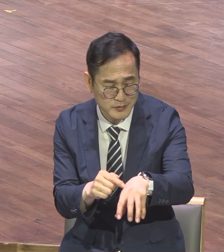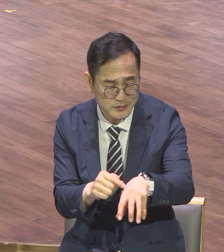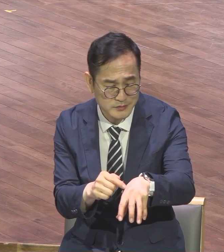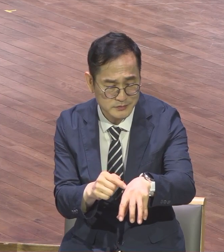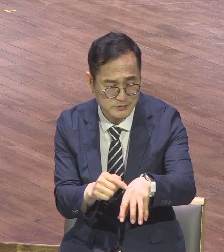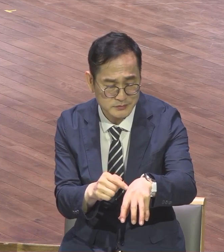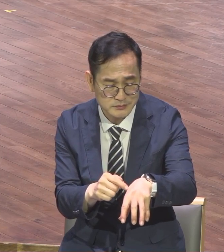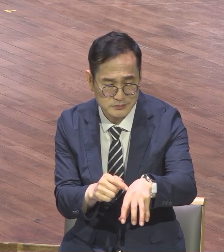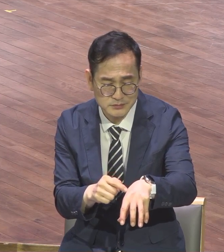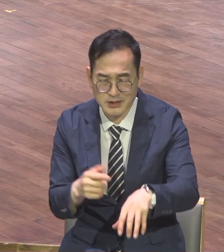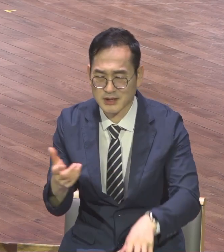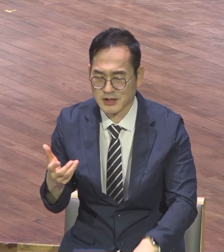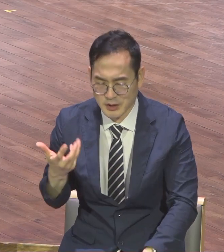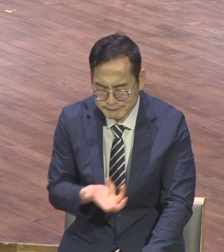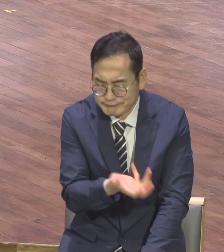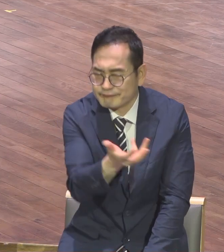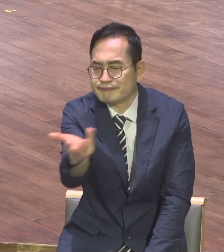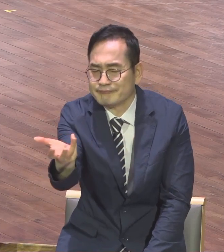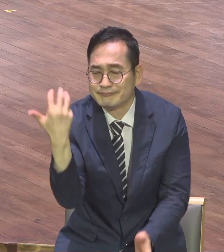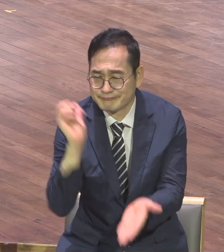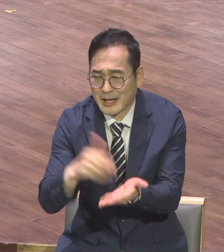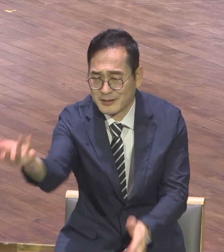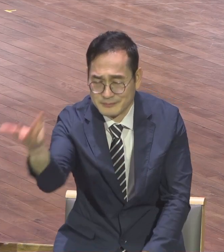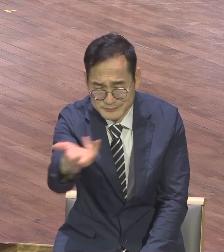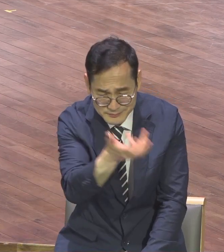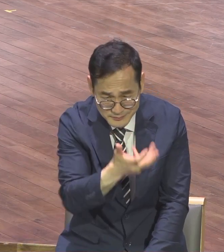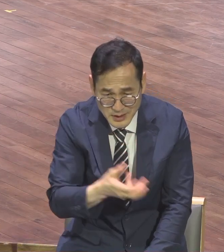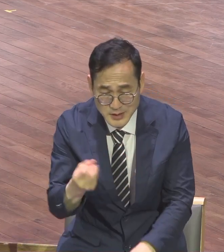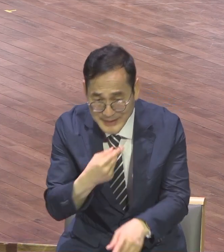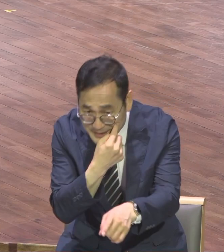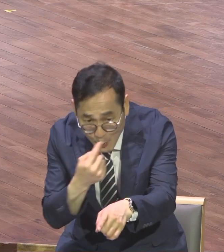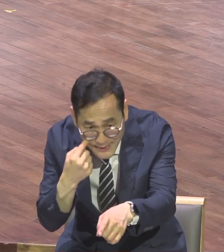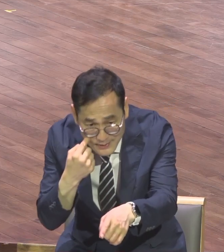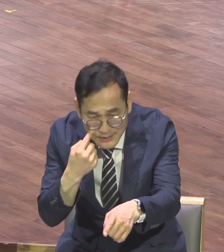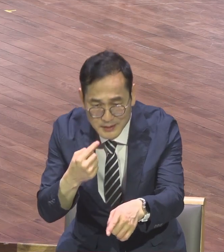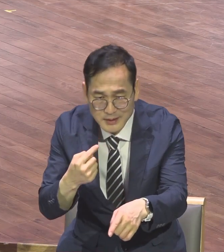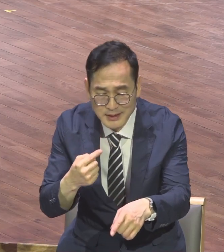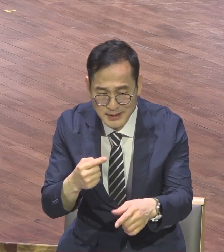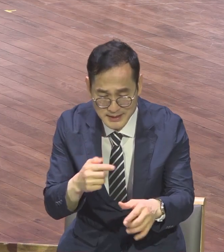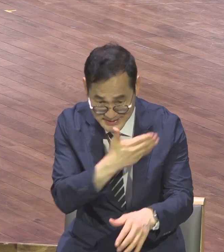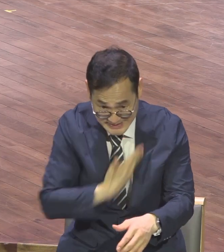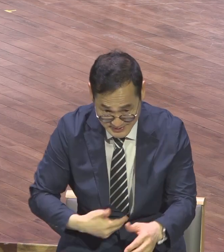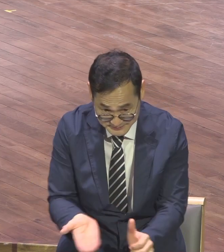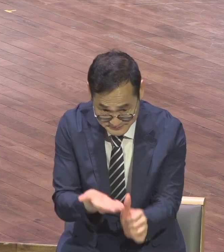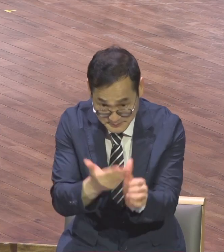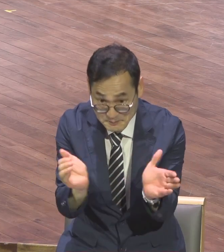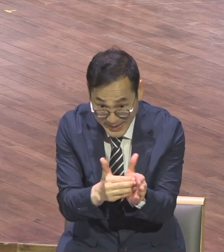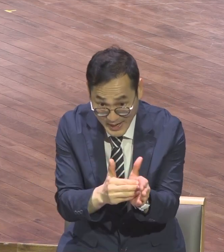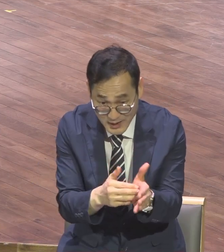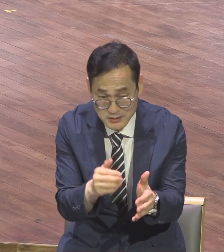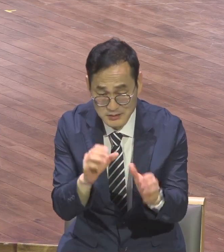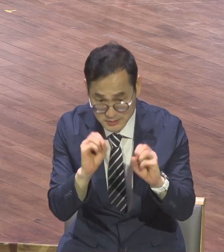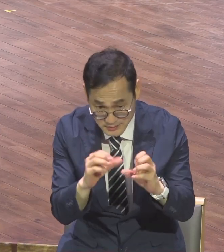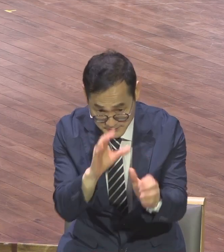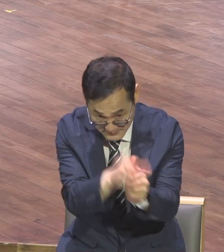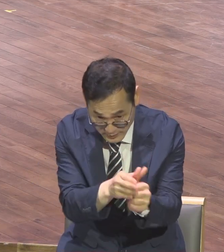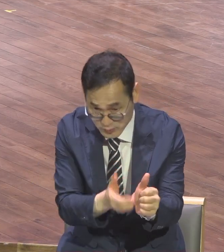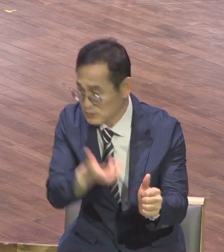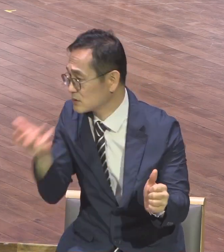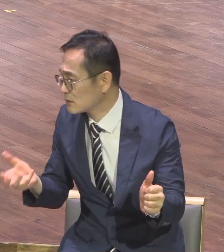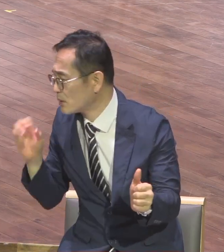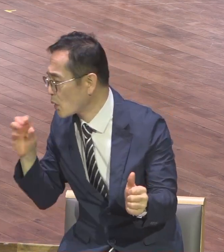그 망대를 다시 찾아가서 전도 현장을 세웠던 제자들의 마음을 굳게 하고 그랬어. 믿음